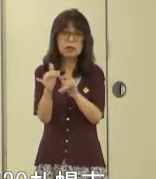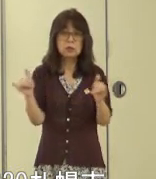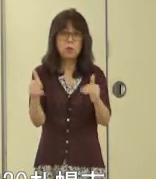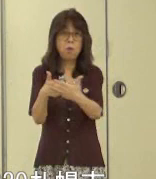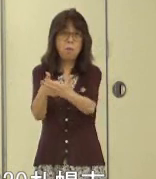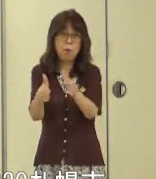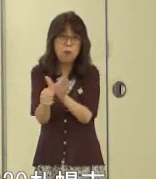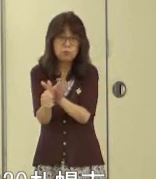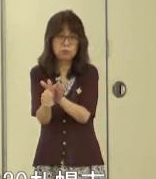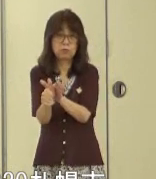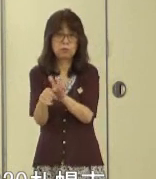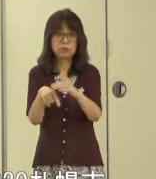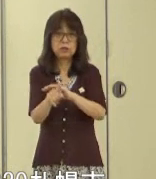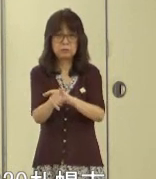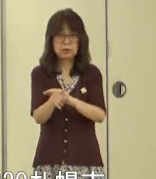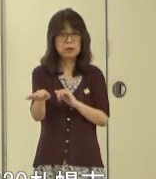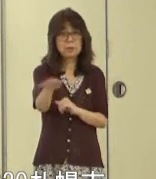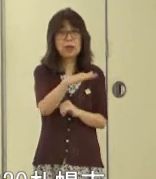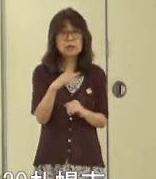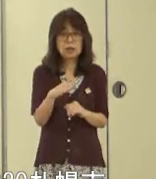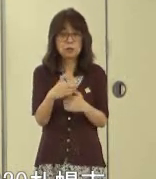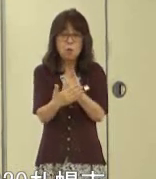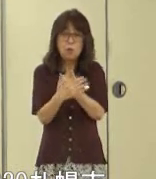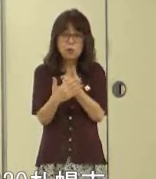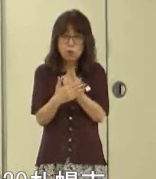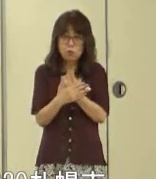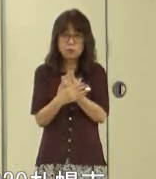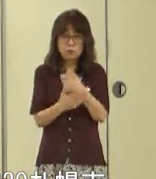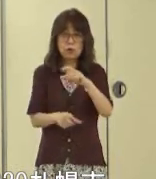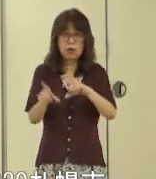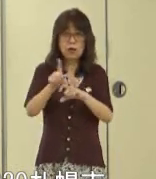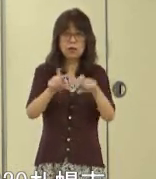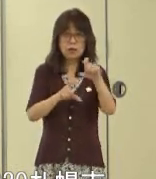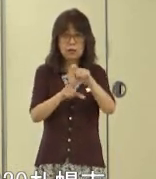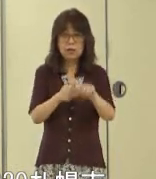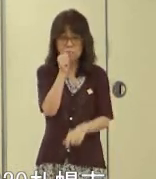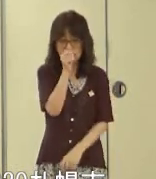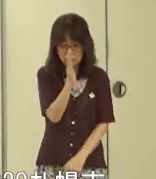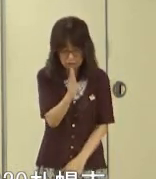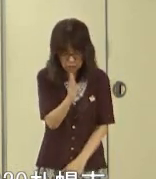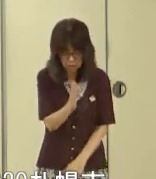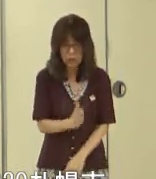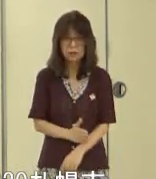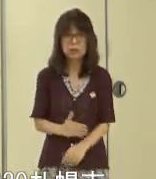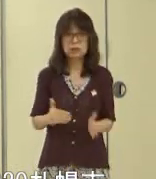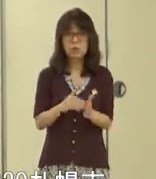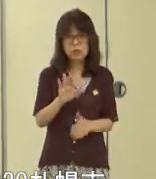、皆様方のご協力を重ねてお願いを申し上げます。私から以上です。